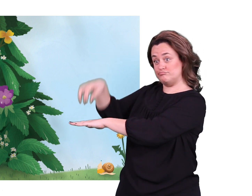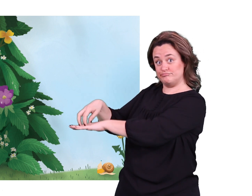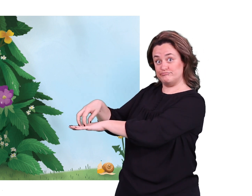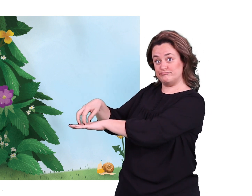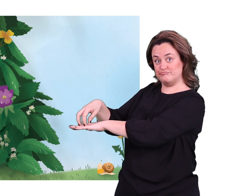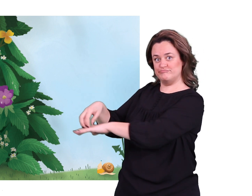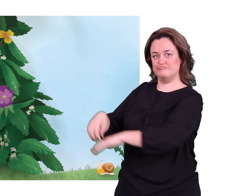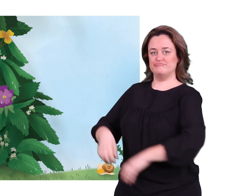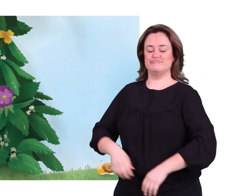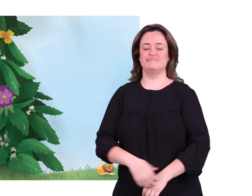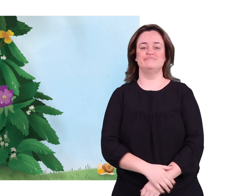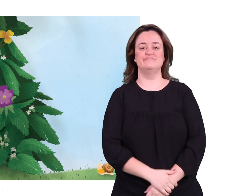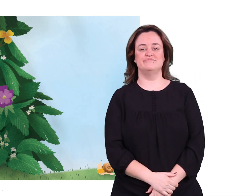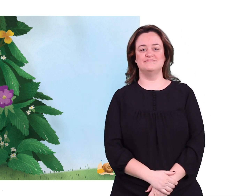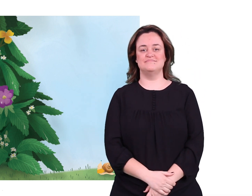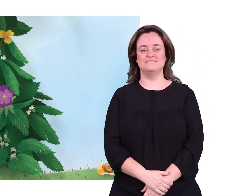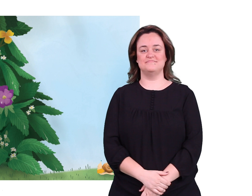sur l'herbe du jardin.